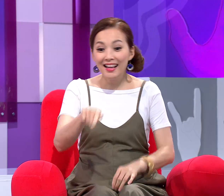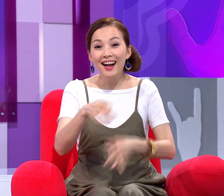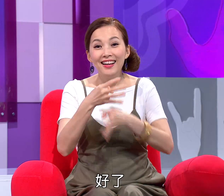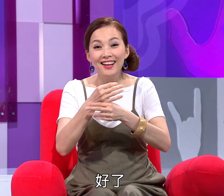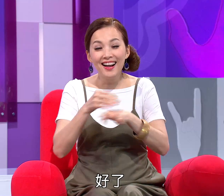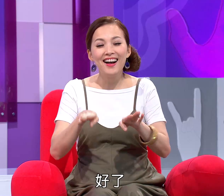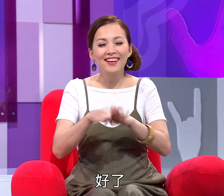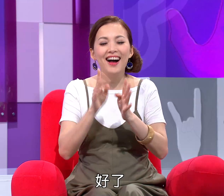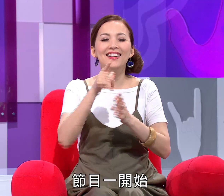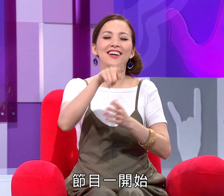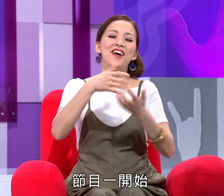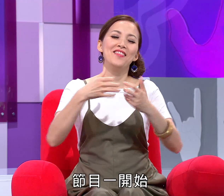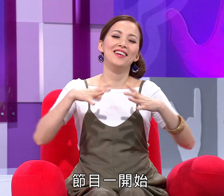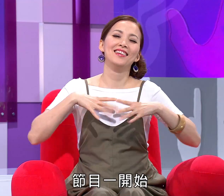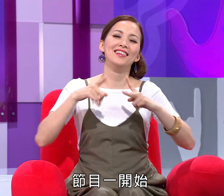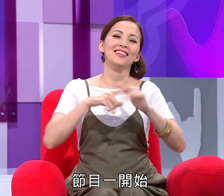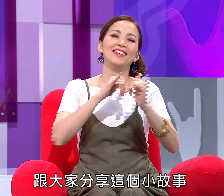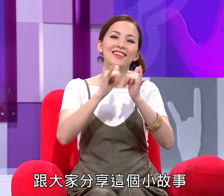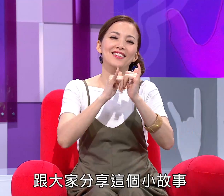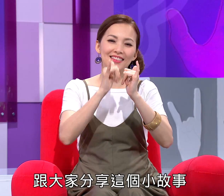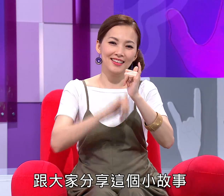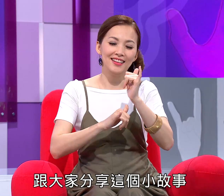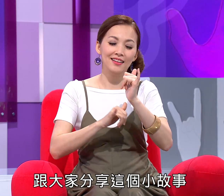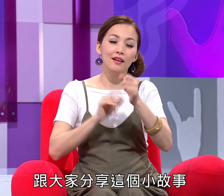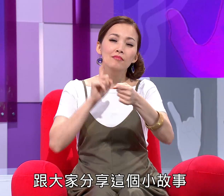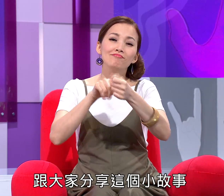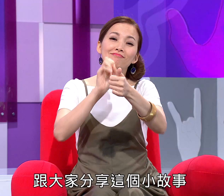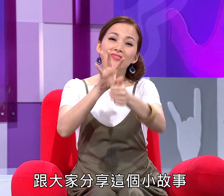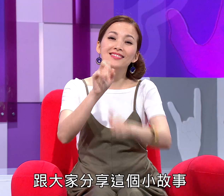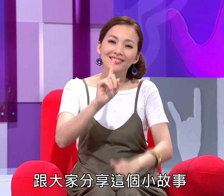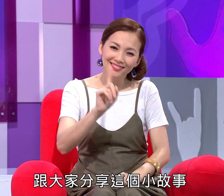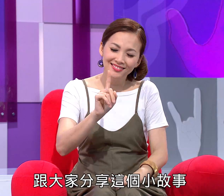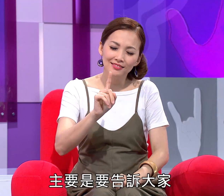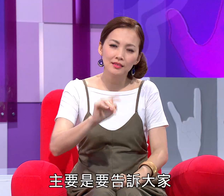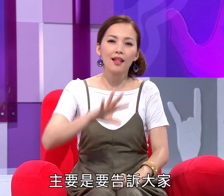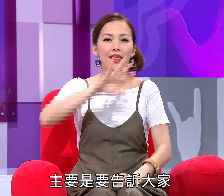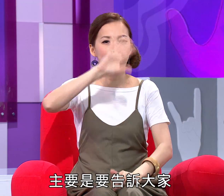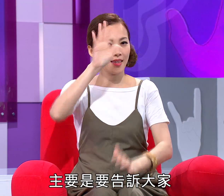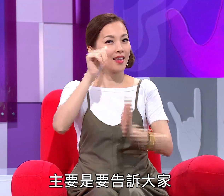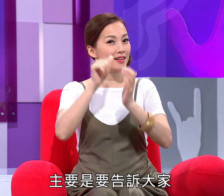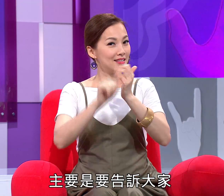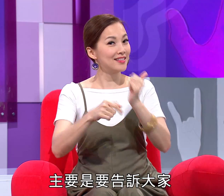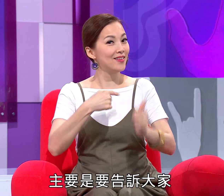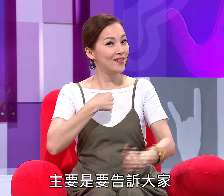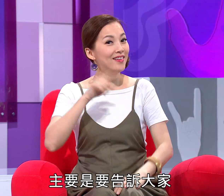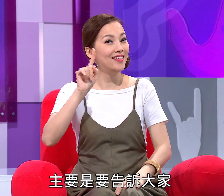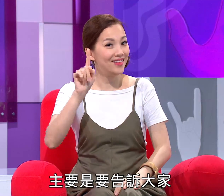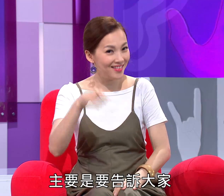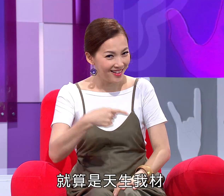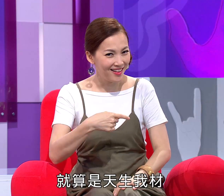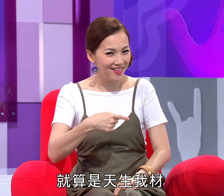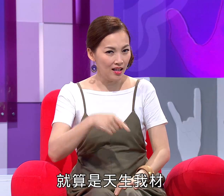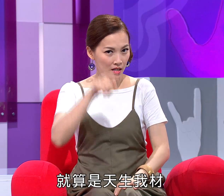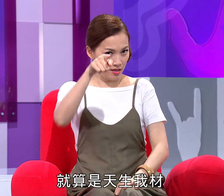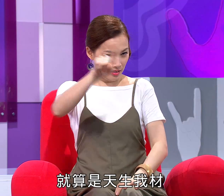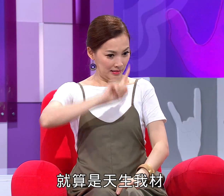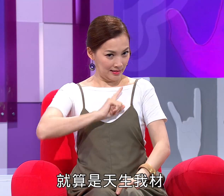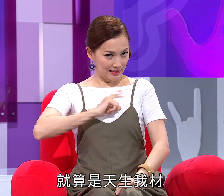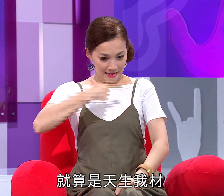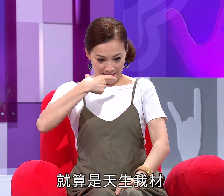好了，节目一开始啊跟大家分享这个小故事，主要是要告诉大家，就算是天